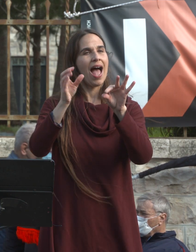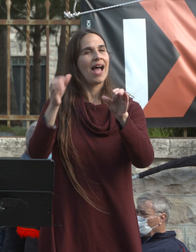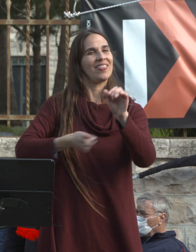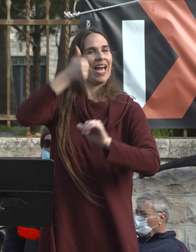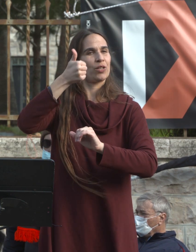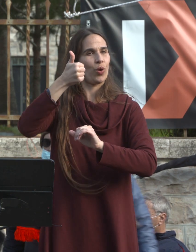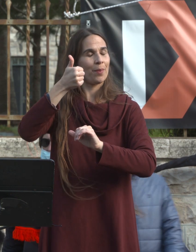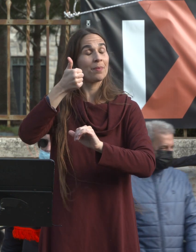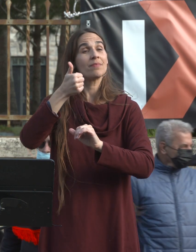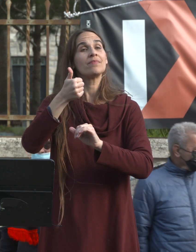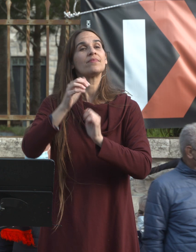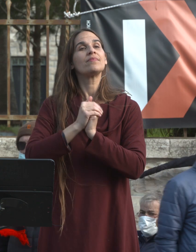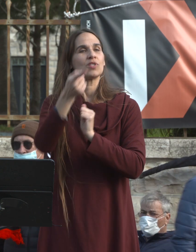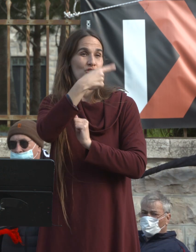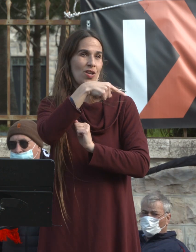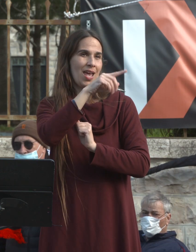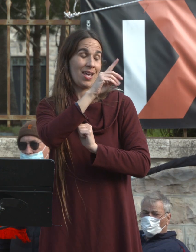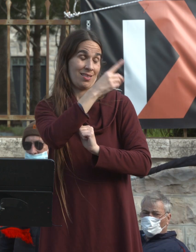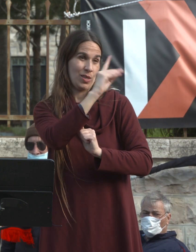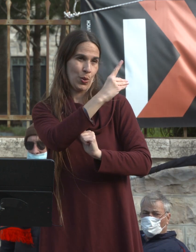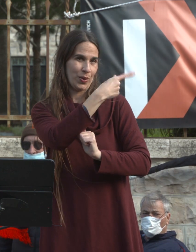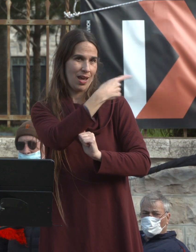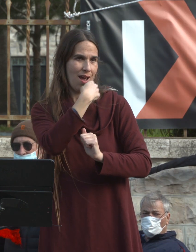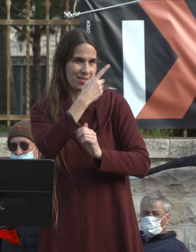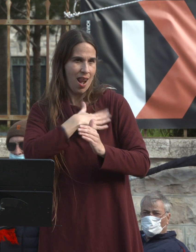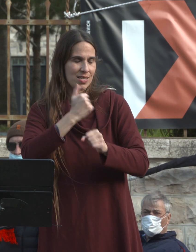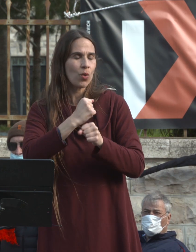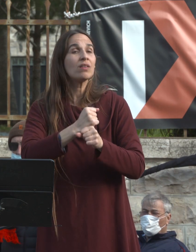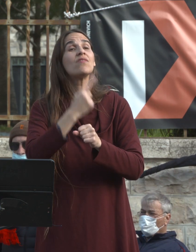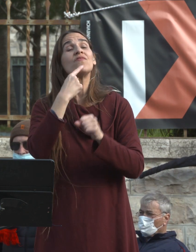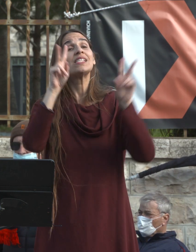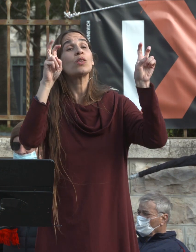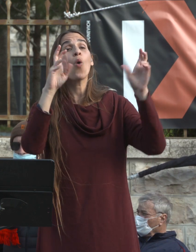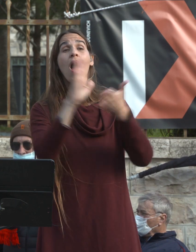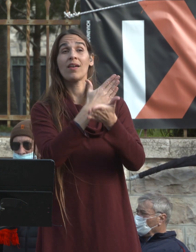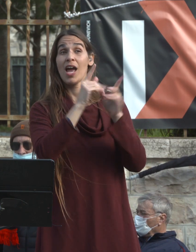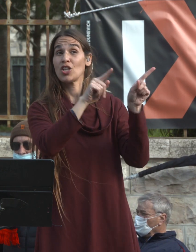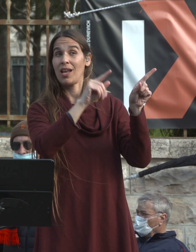הממשלתיות, אותה סיבה השר דודי להקפיא, וציטטו את ההנחיה הכתובה של מר